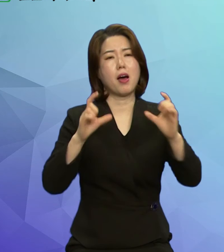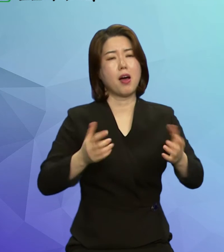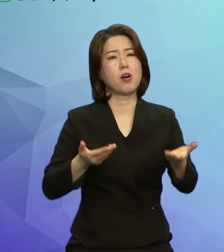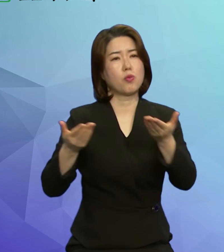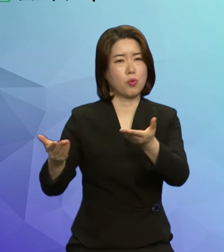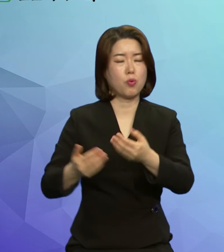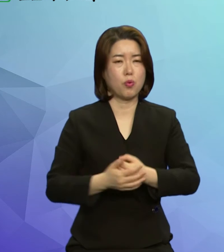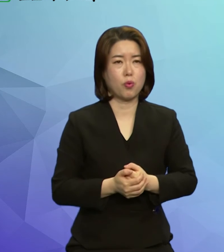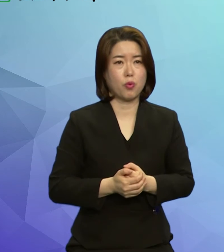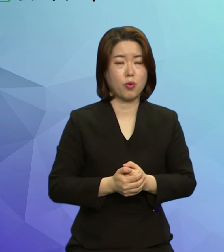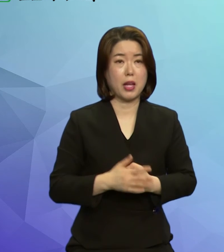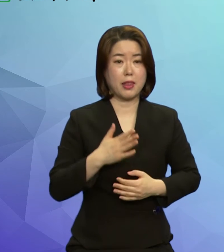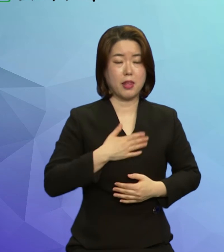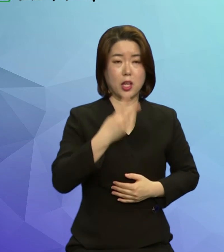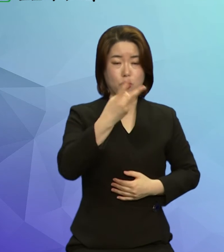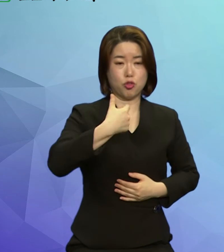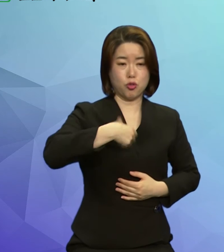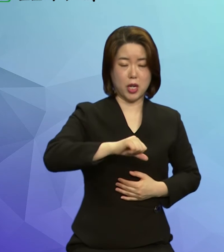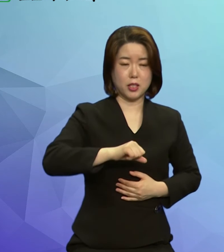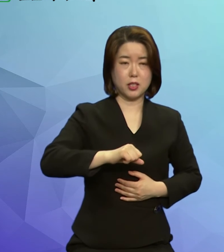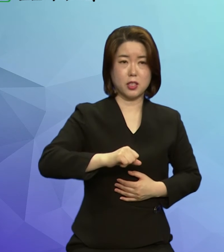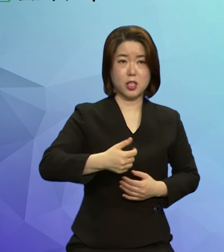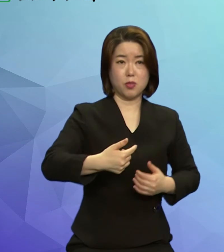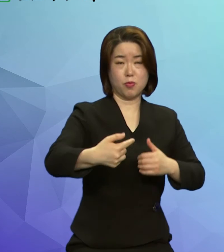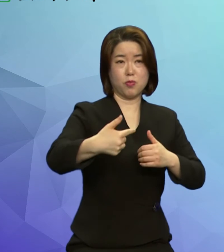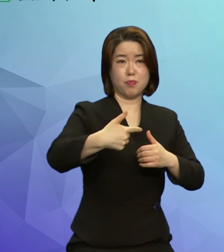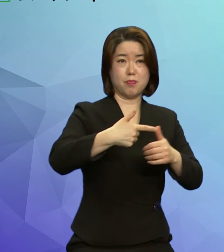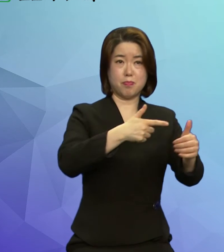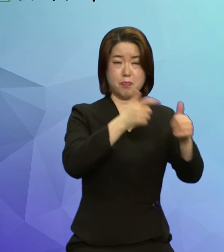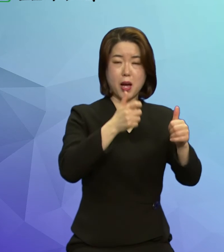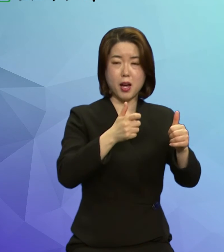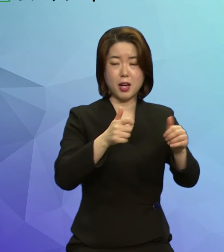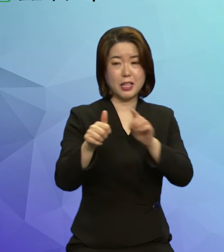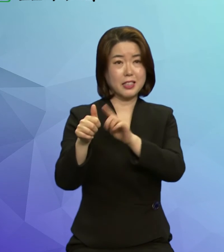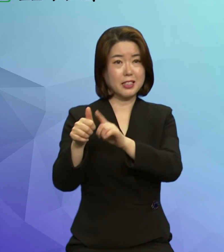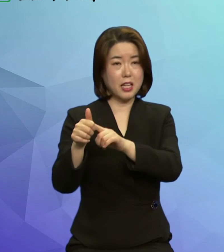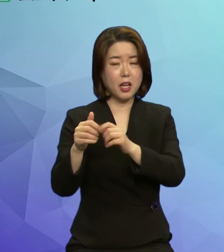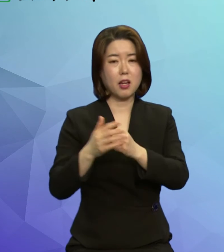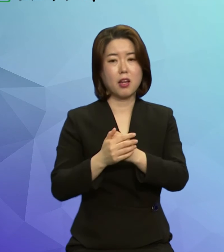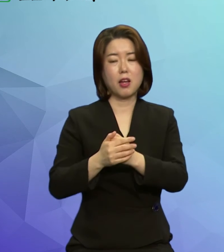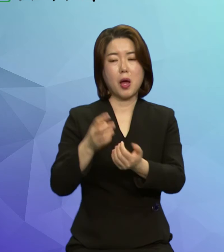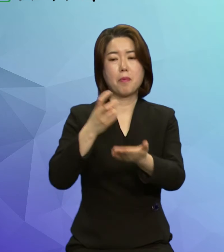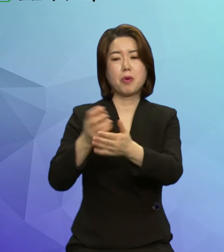자기 두 아들 죽인 공산당 청년 양자 삼았어요.